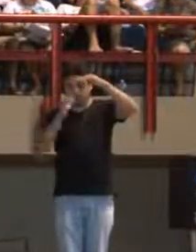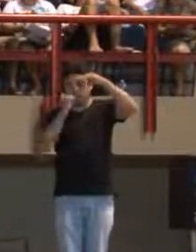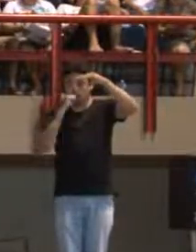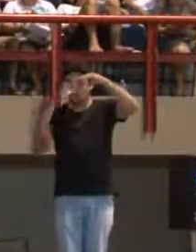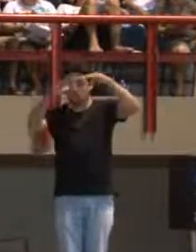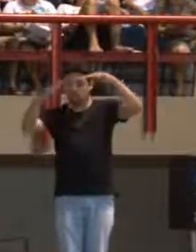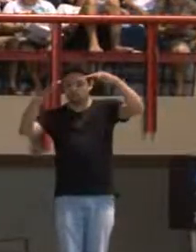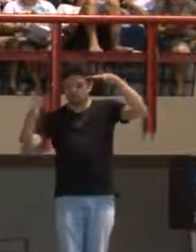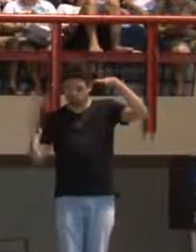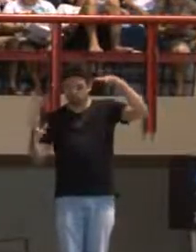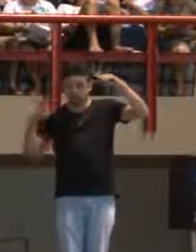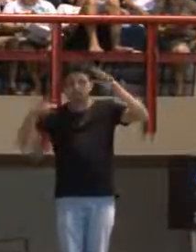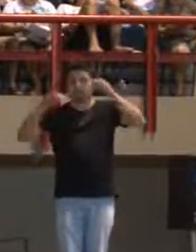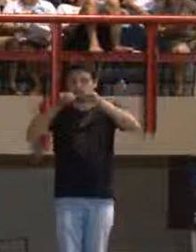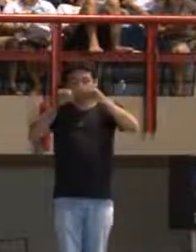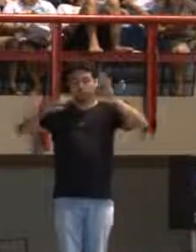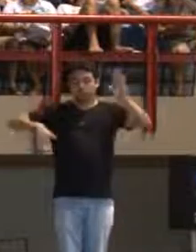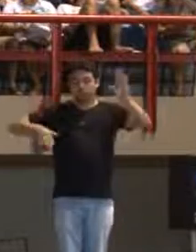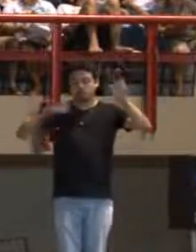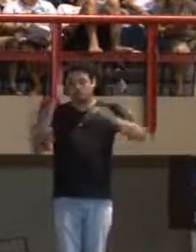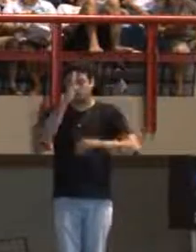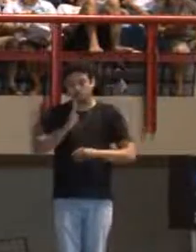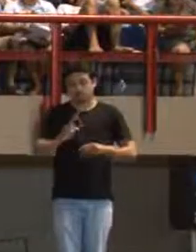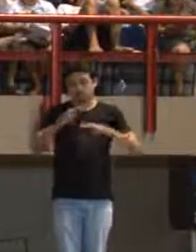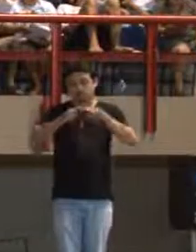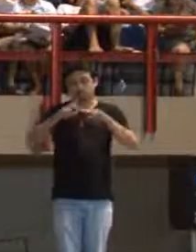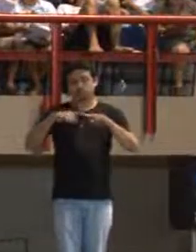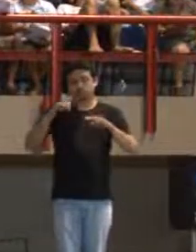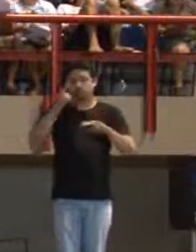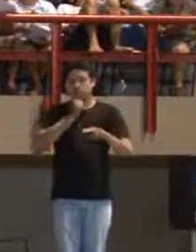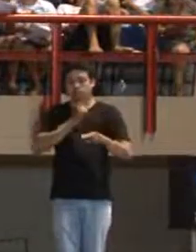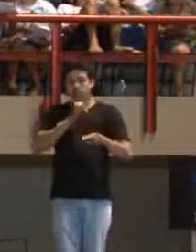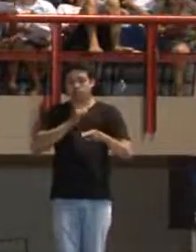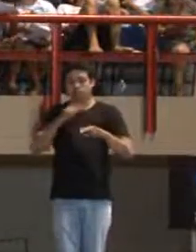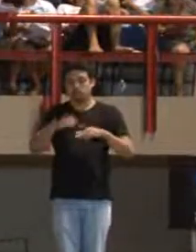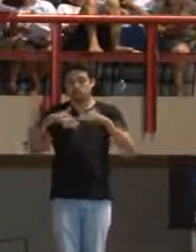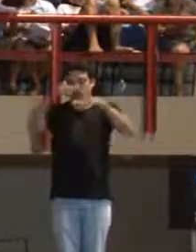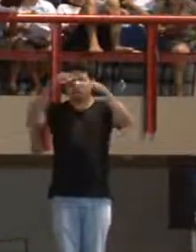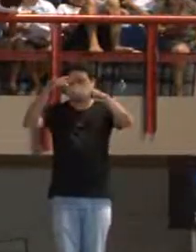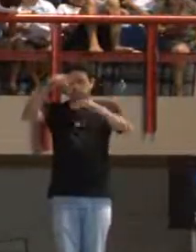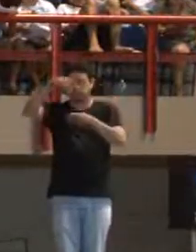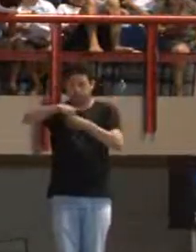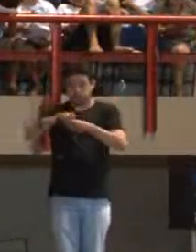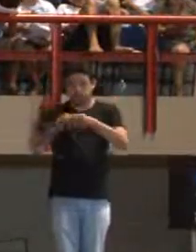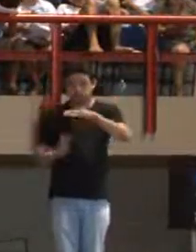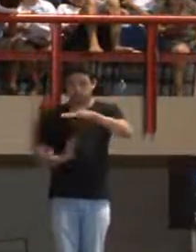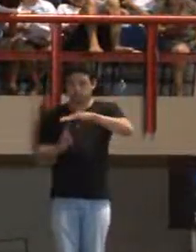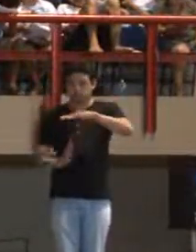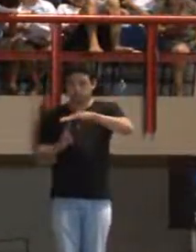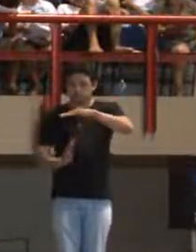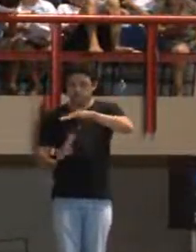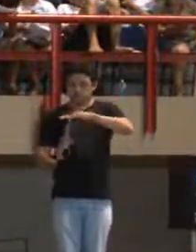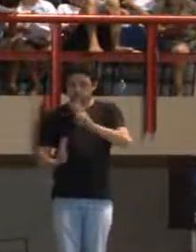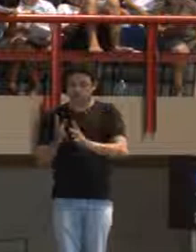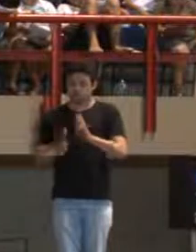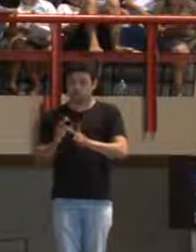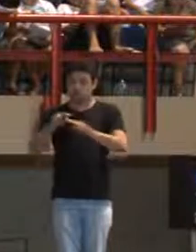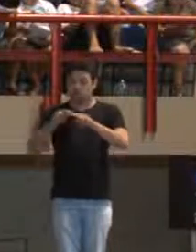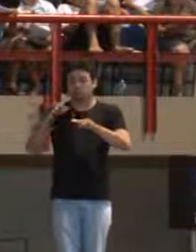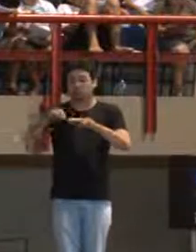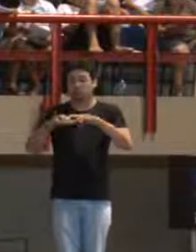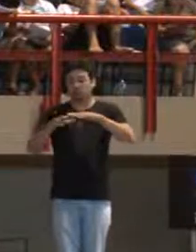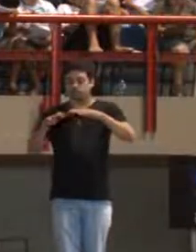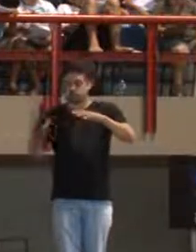grande parte do litoral brasileiro, com potencial para a geração e acúmulo de petróleo. As maiores descobertas de petróleo